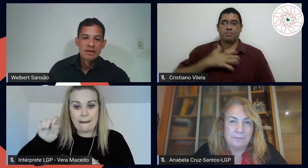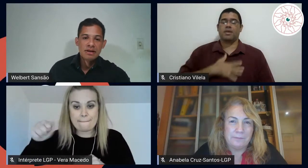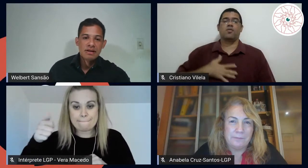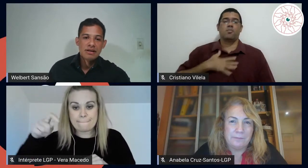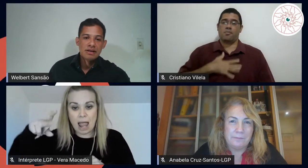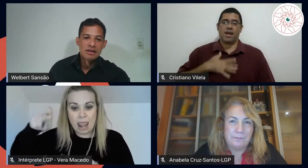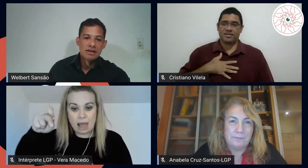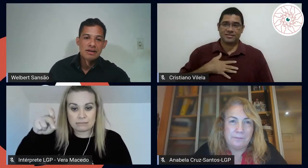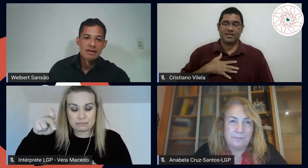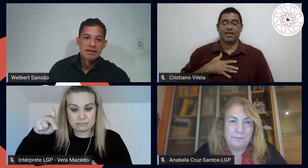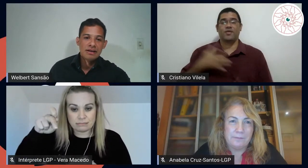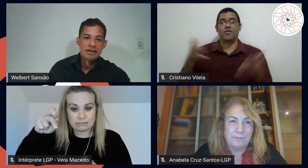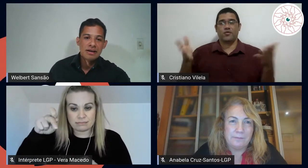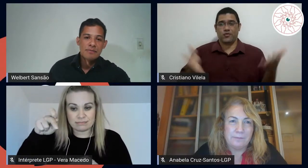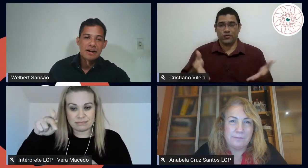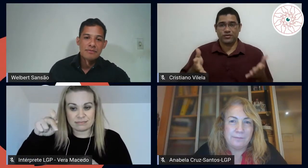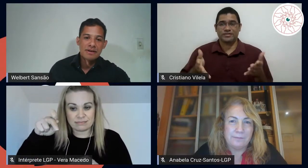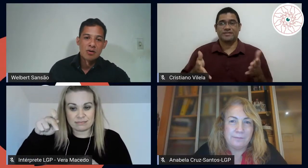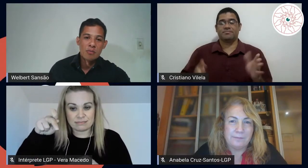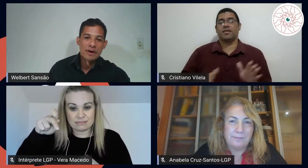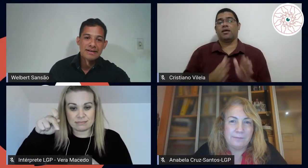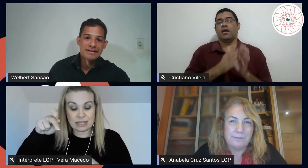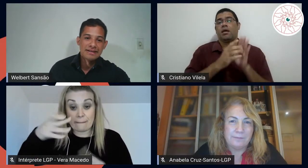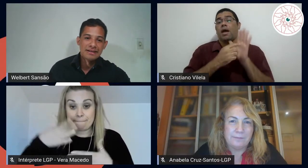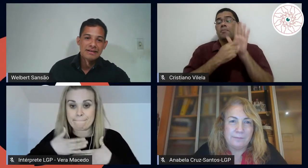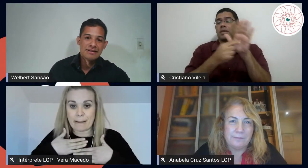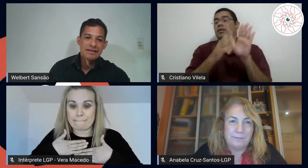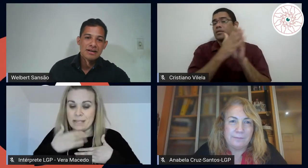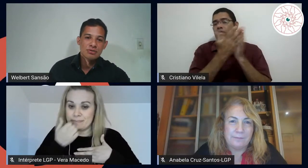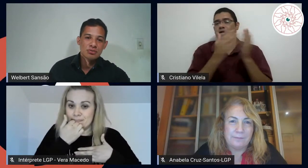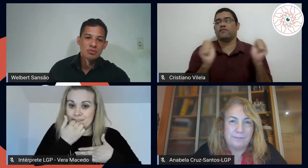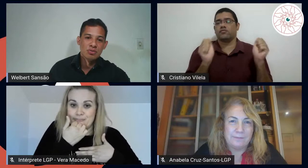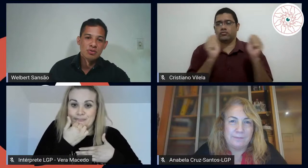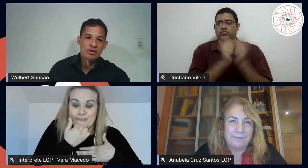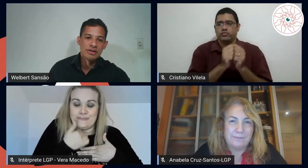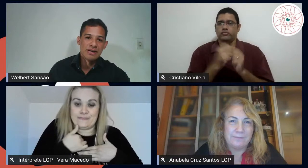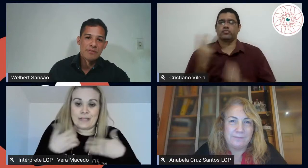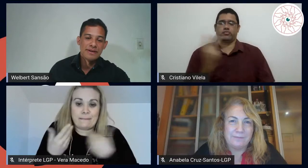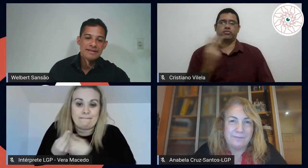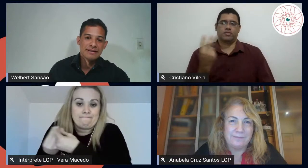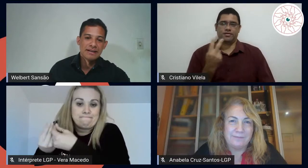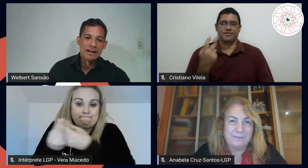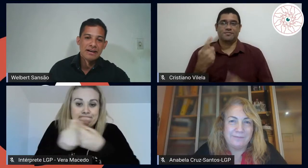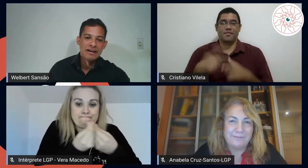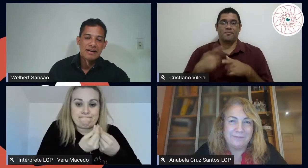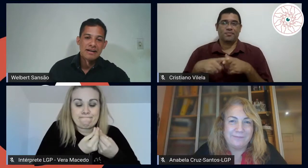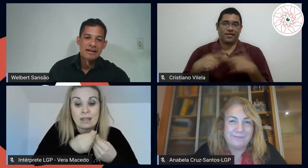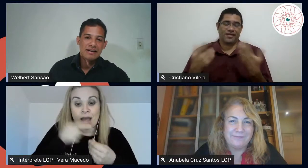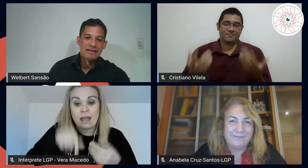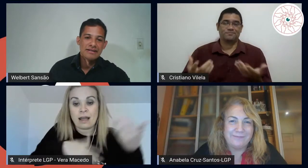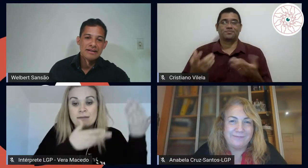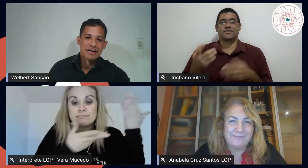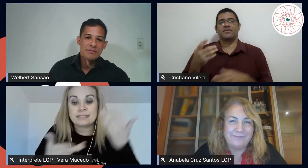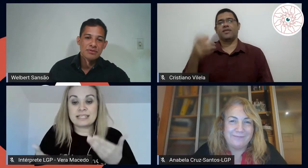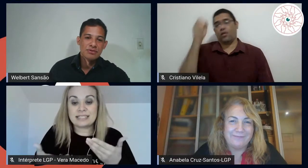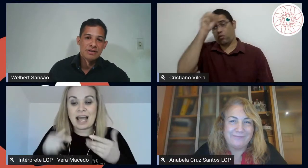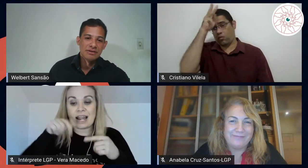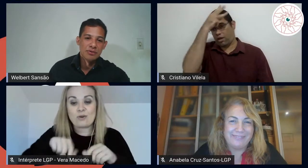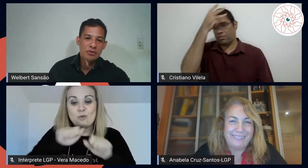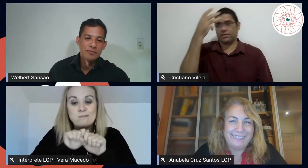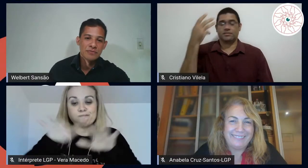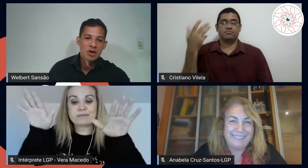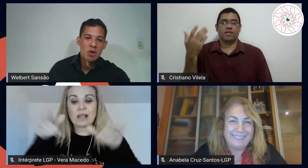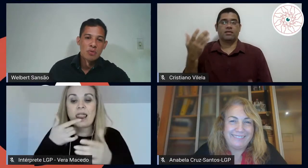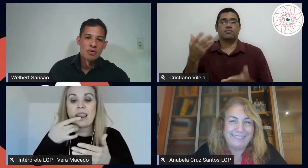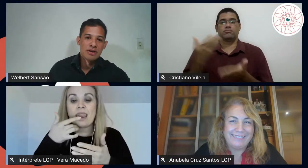Anabela, que para mim é um prazer estar junto hoje e apresentar eh esse lançamento